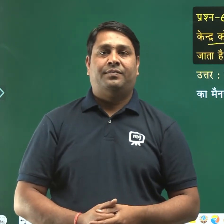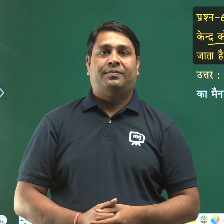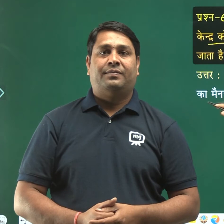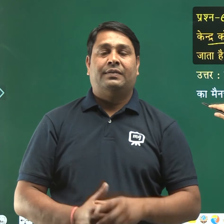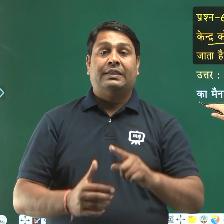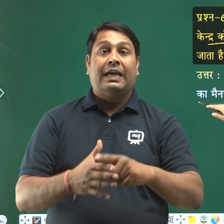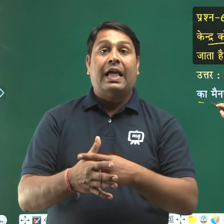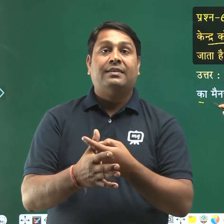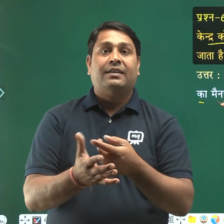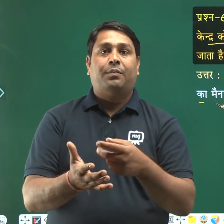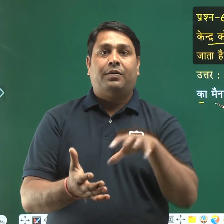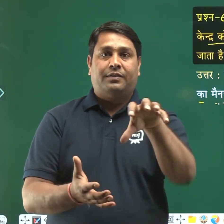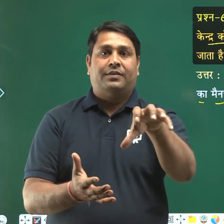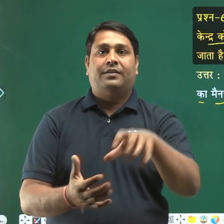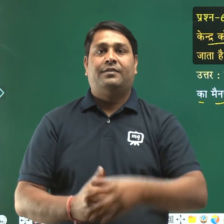जापान का